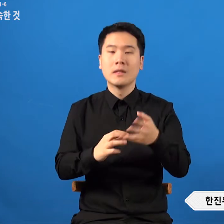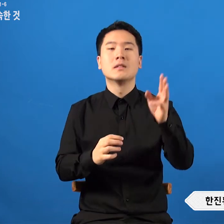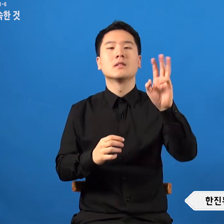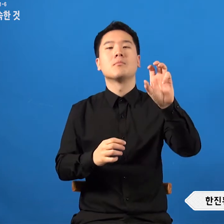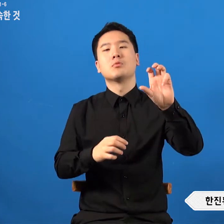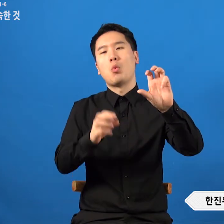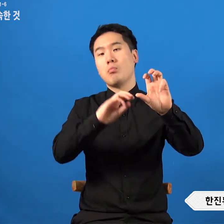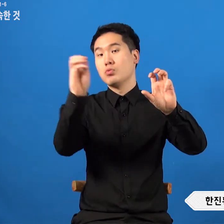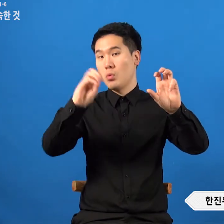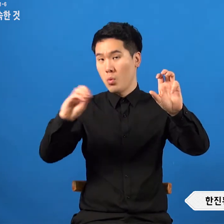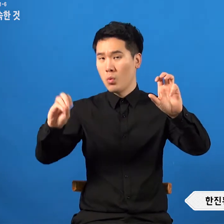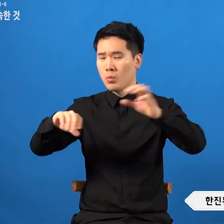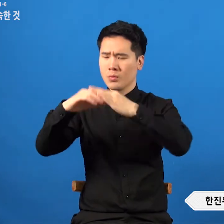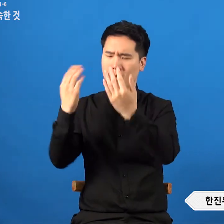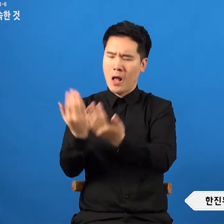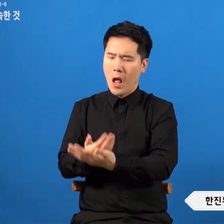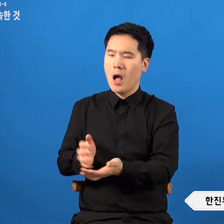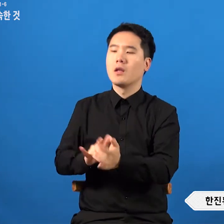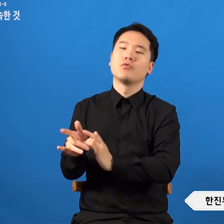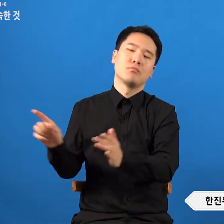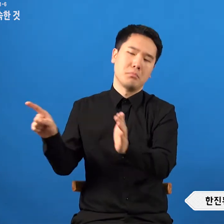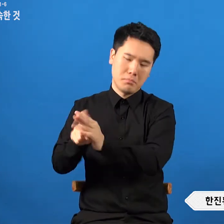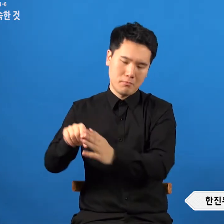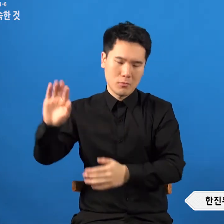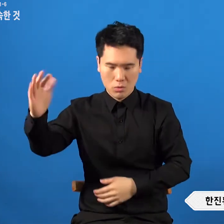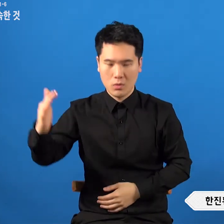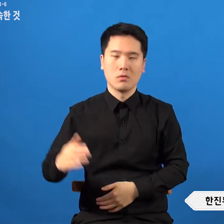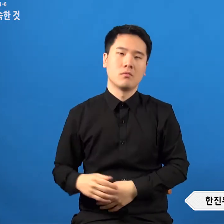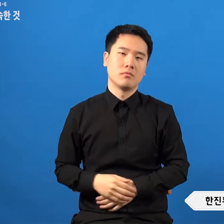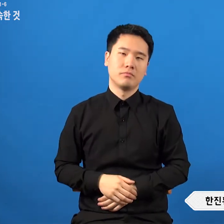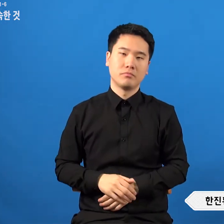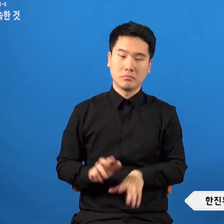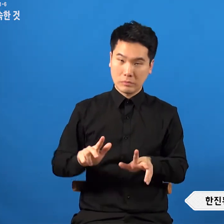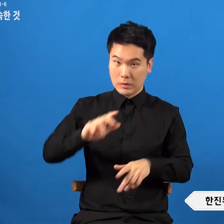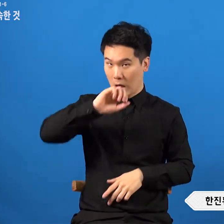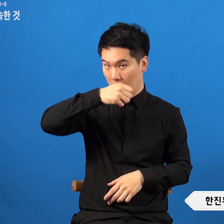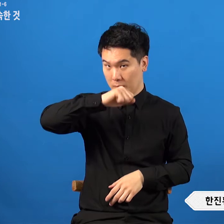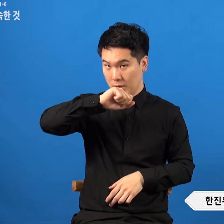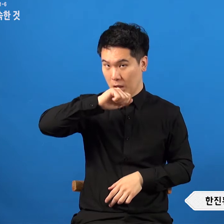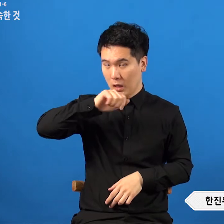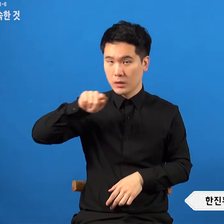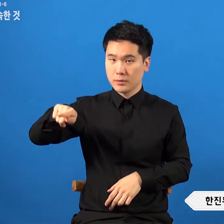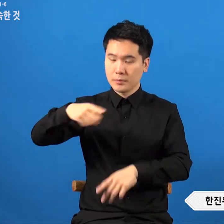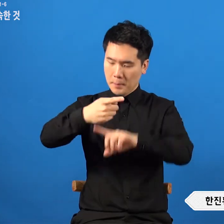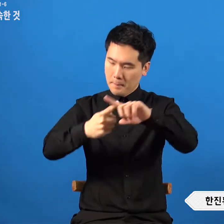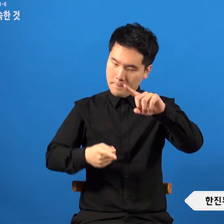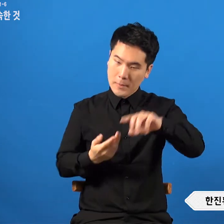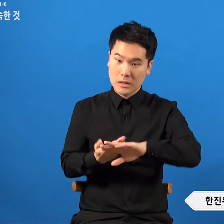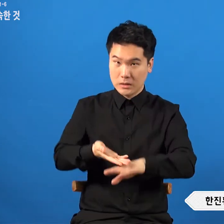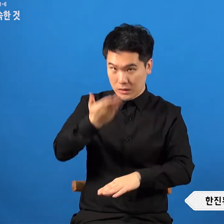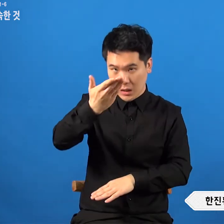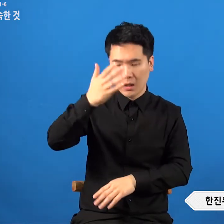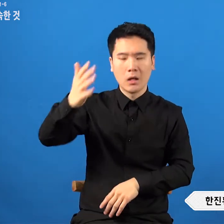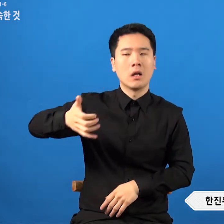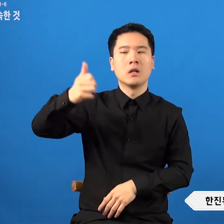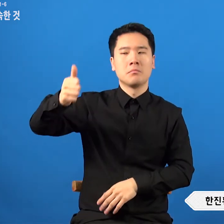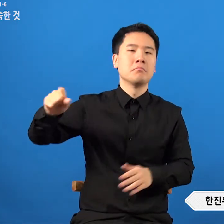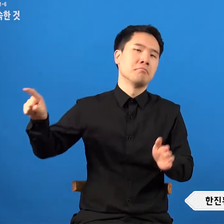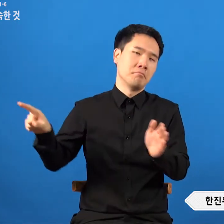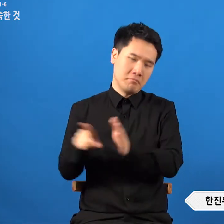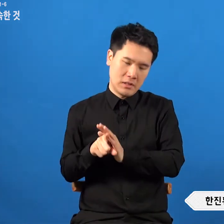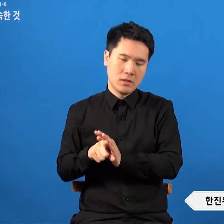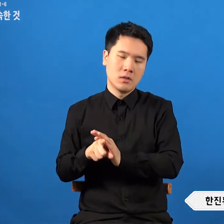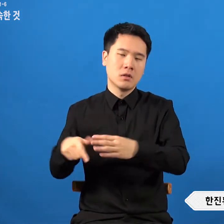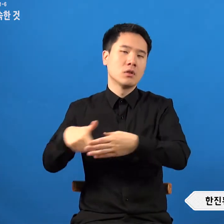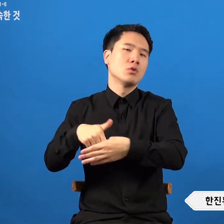35%가 기독교 인구가 되었습니다. 그리고 지금 아프리카 대륙은 절반 이상이